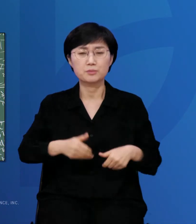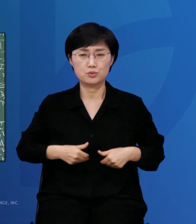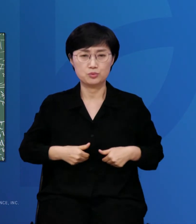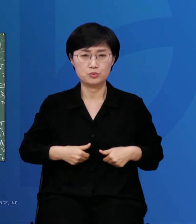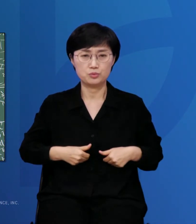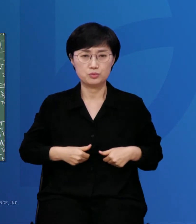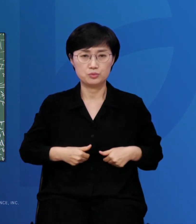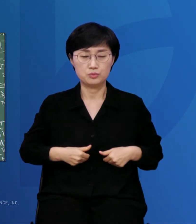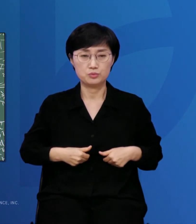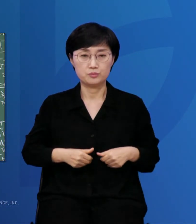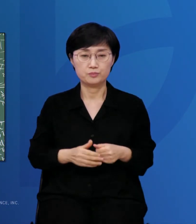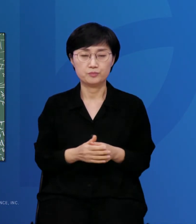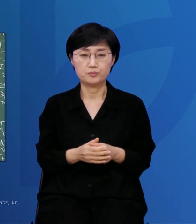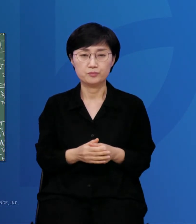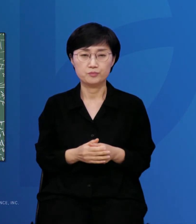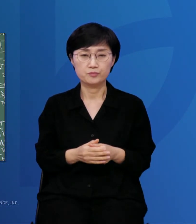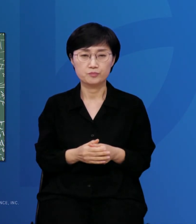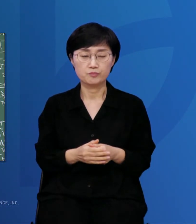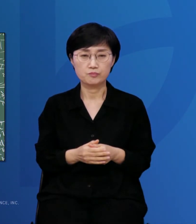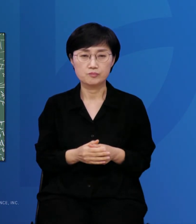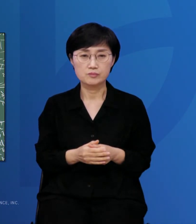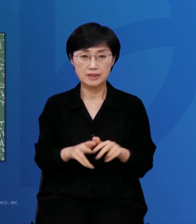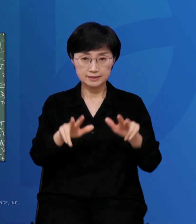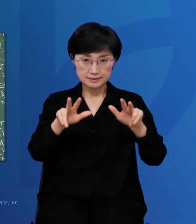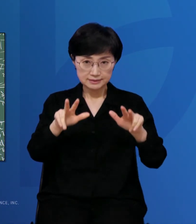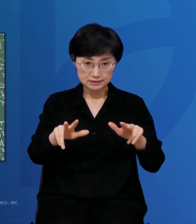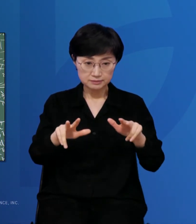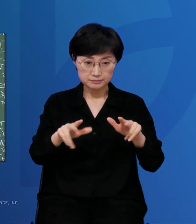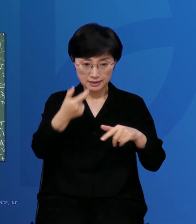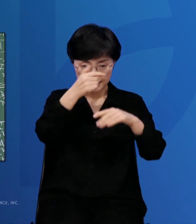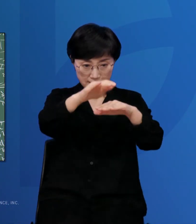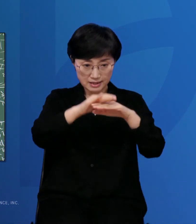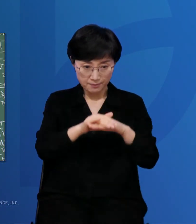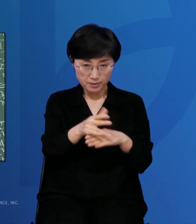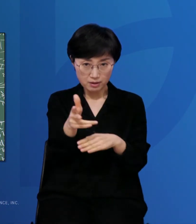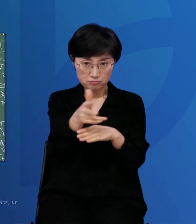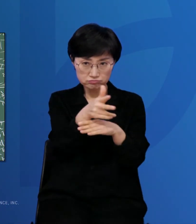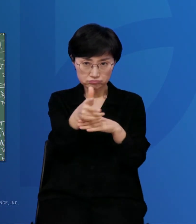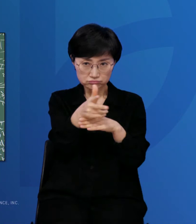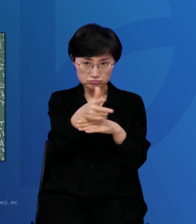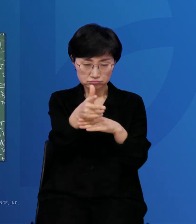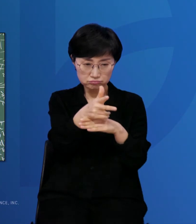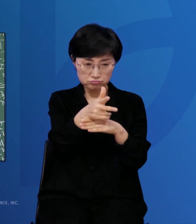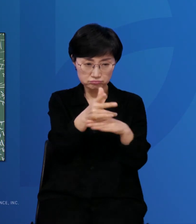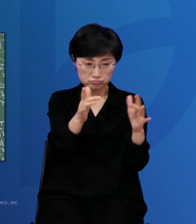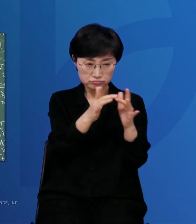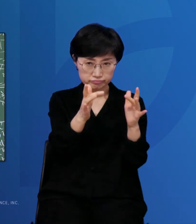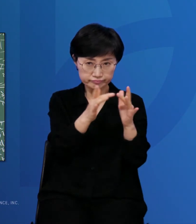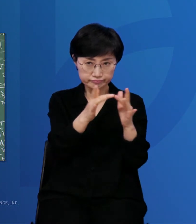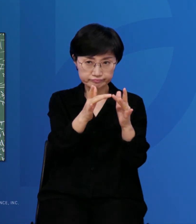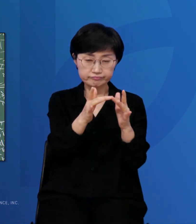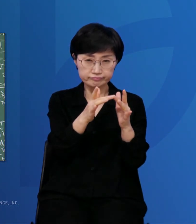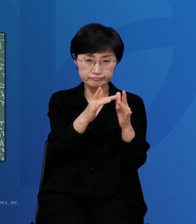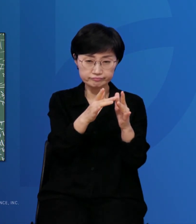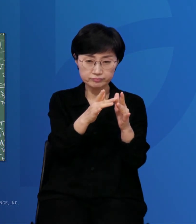그래요. 전 세계로 나가는데 한 20만 군데서 들어옵니다.